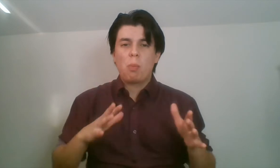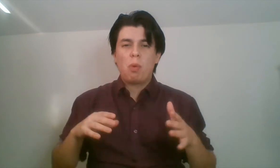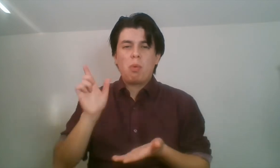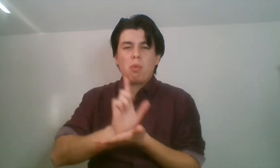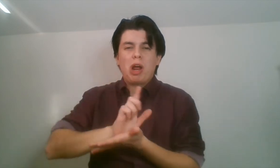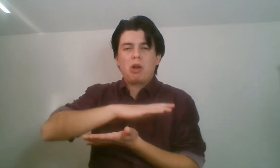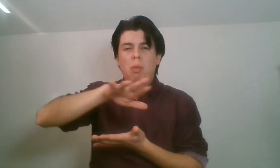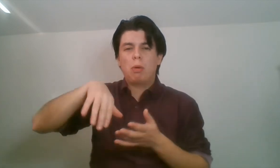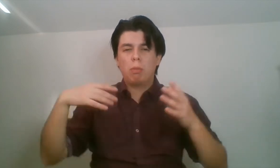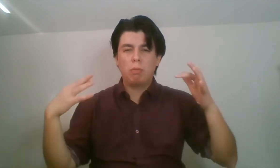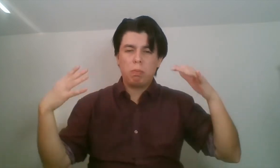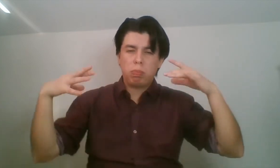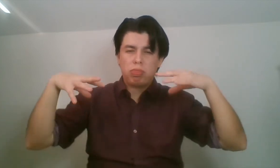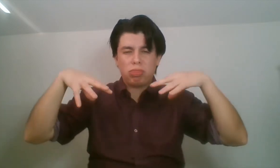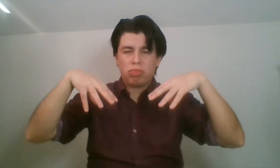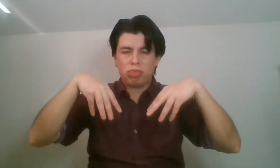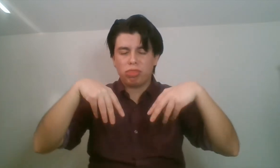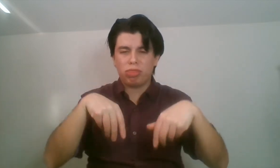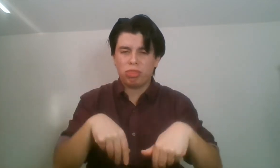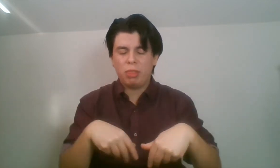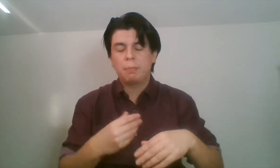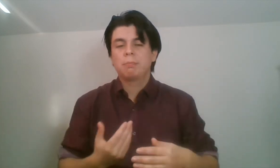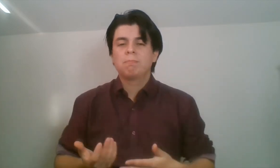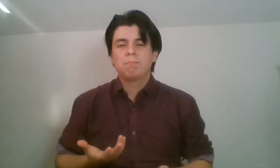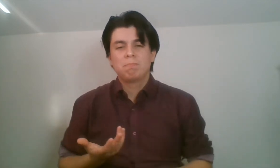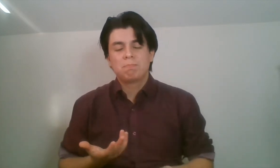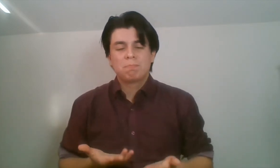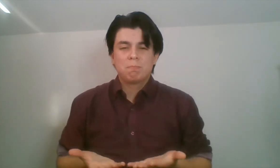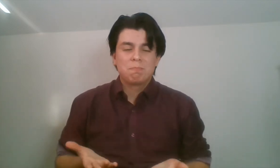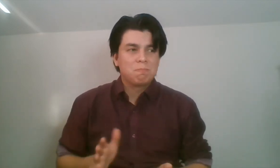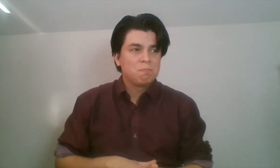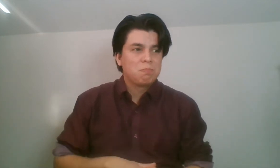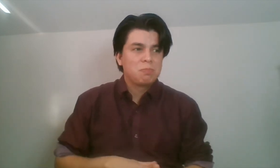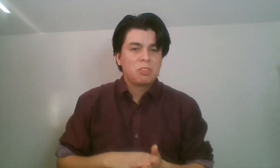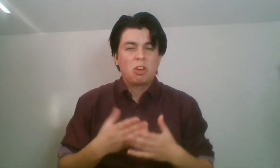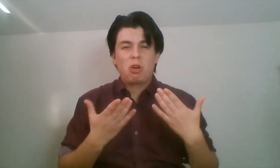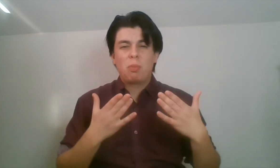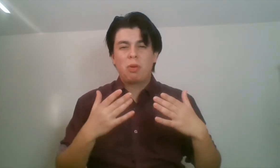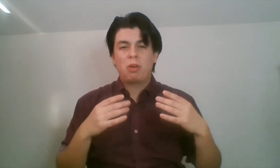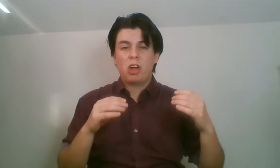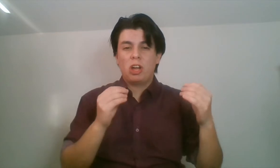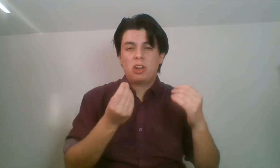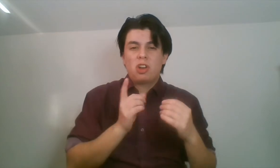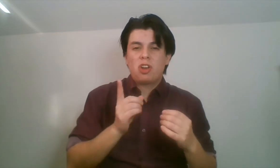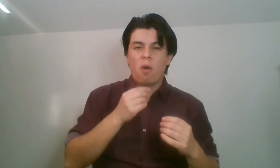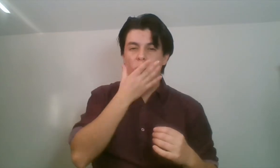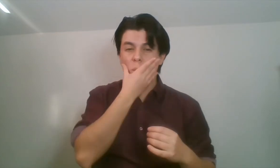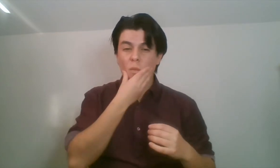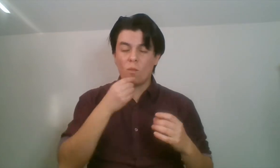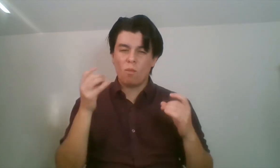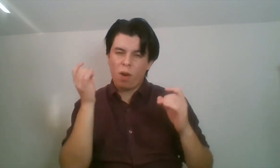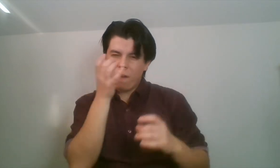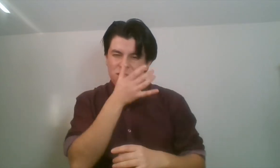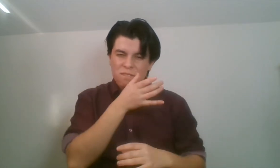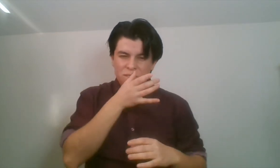menos, ¿no? No era un lugar... Era un lugar un poco lúgubre